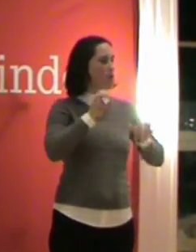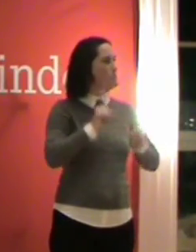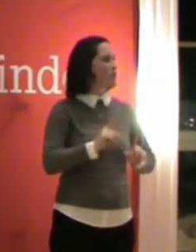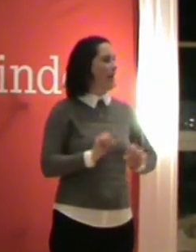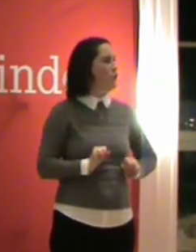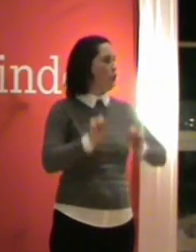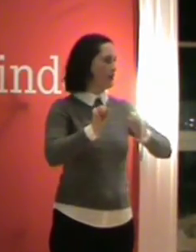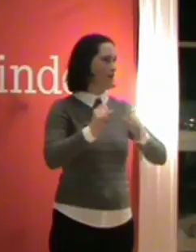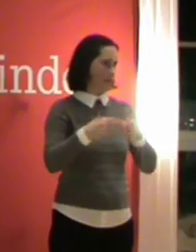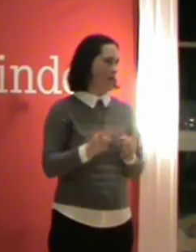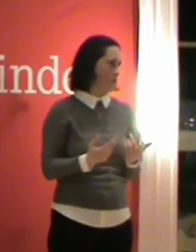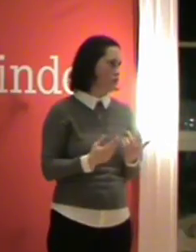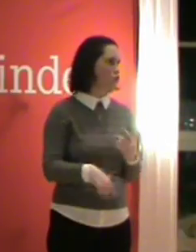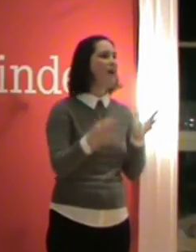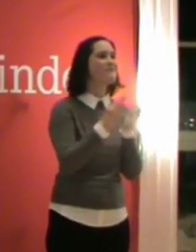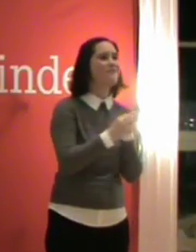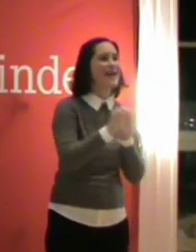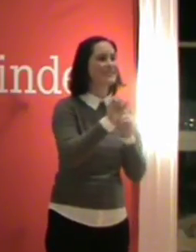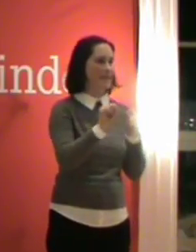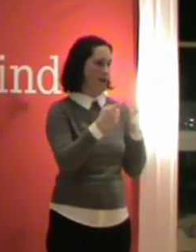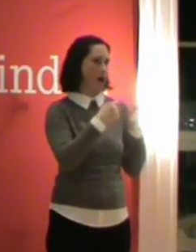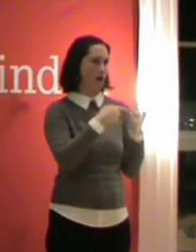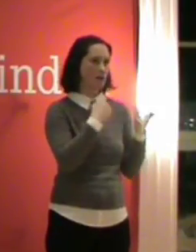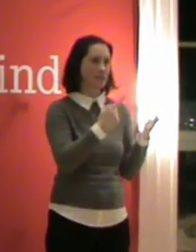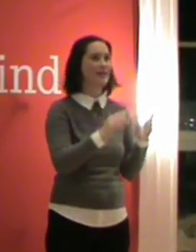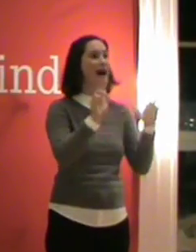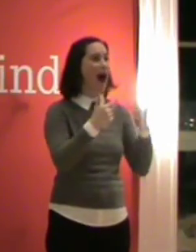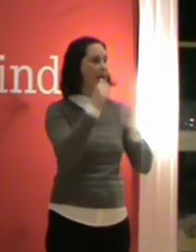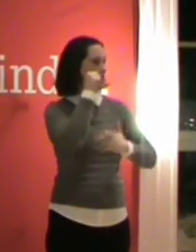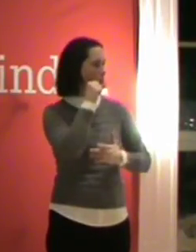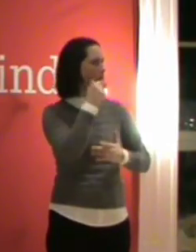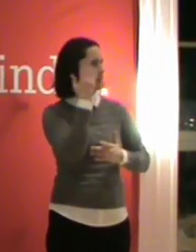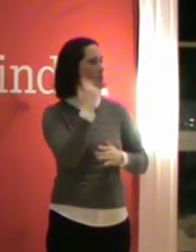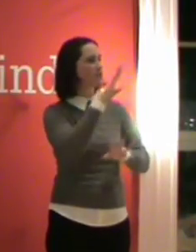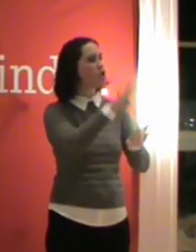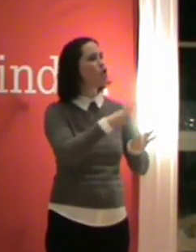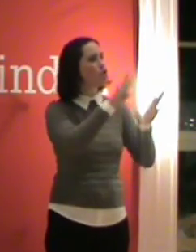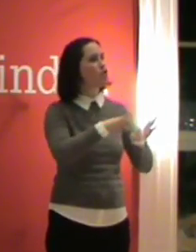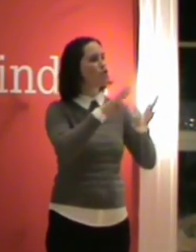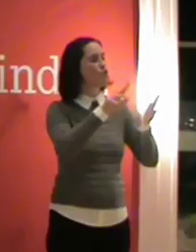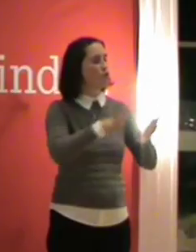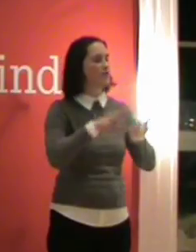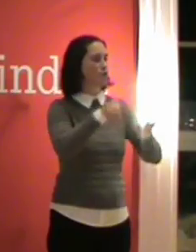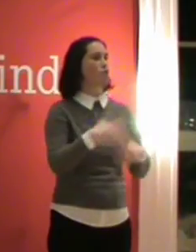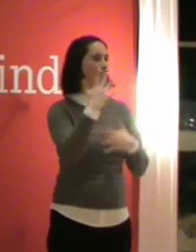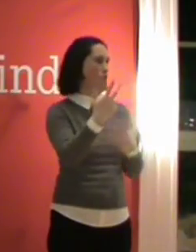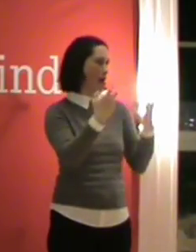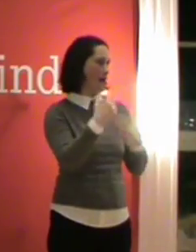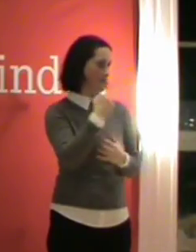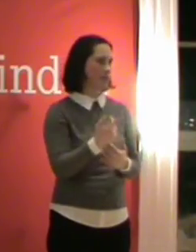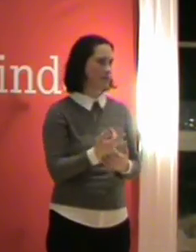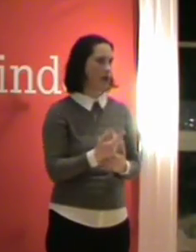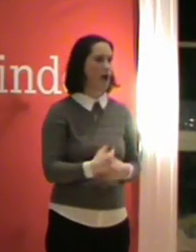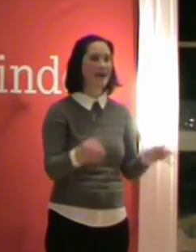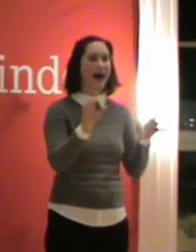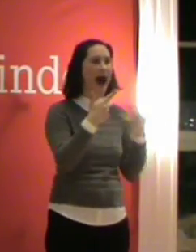sei dahingestellt. Herr Weizsäcker hat davon gesprochen, dass der 8. Mai, das war 1985 in seiner Rede, tatsächlich ein Tag